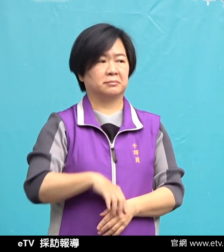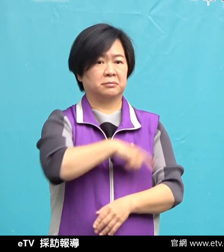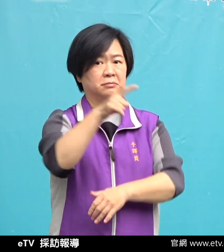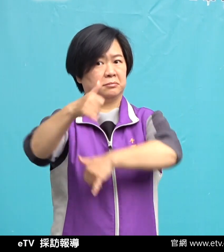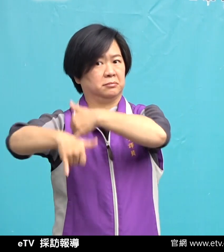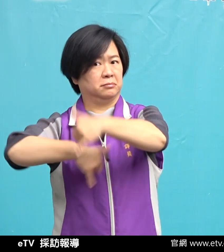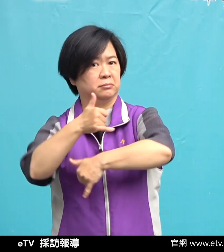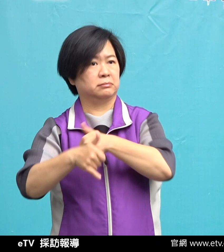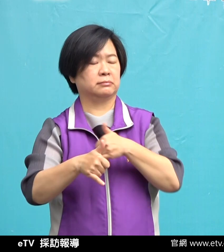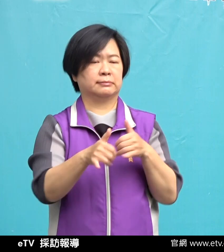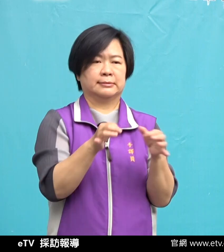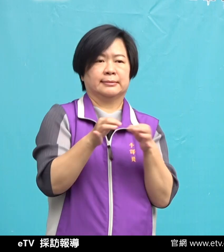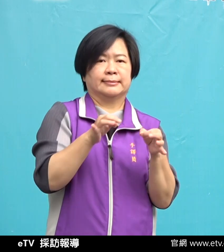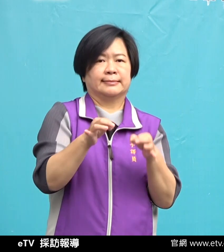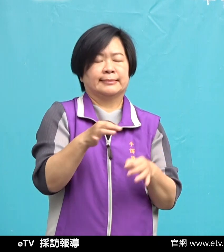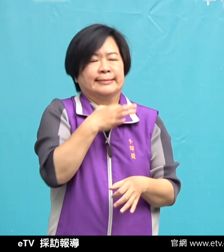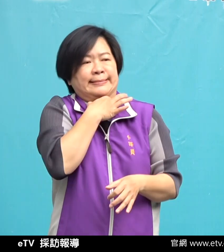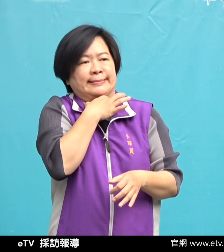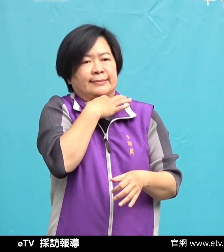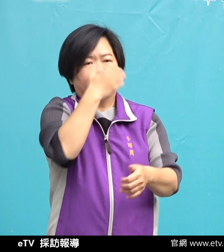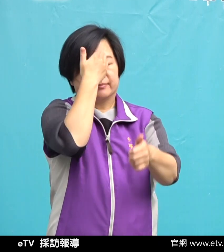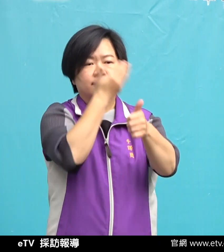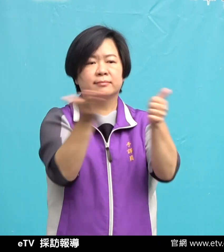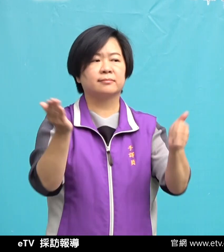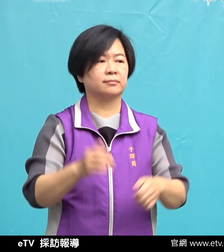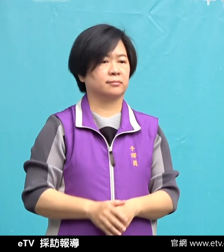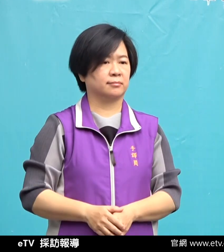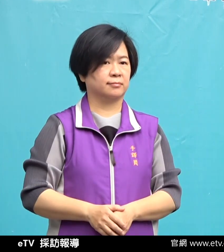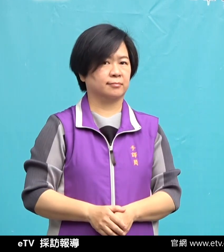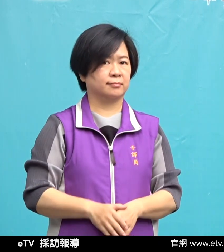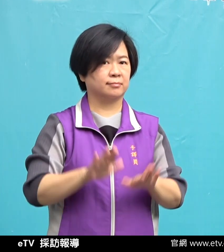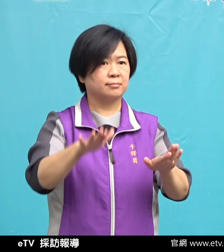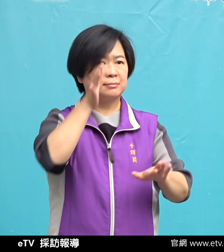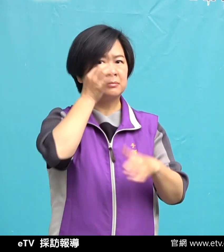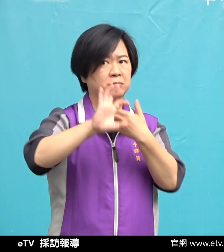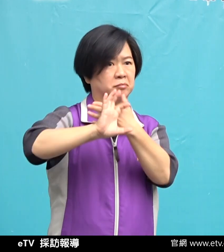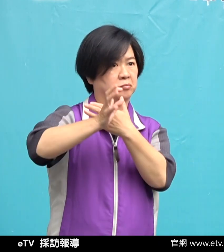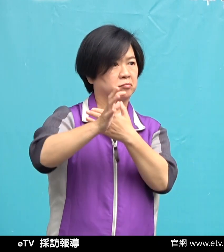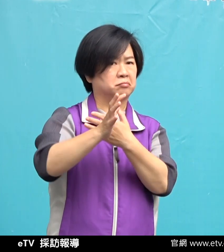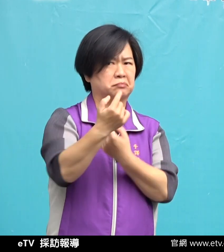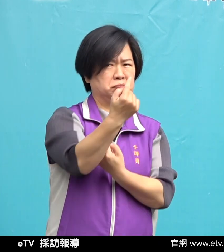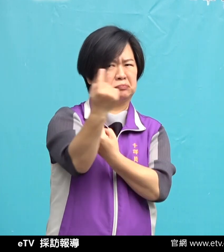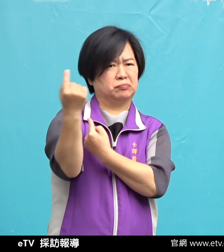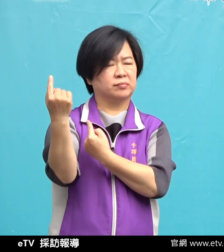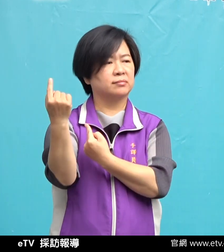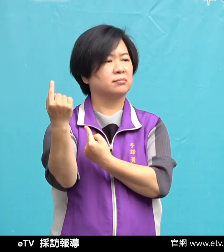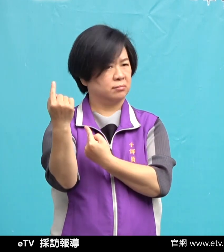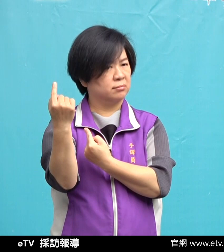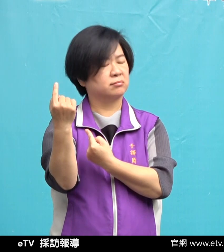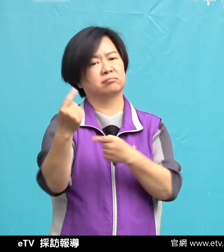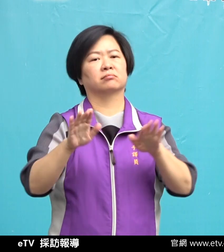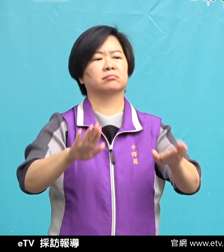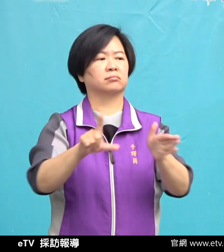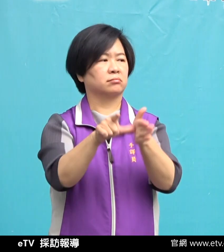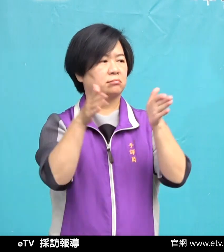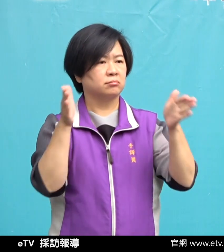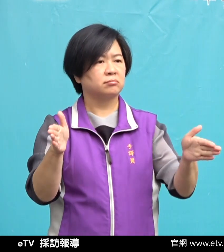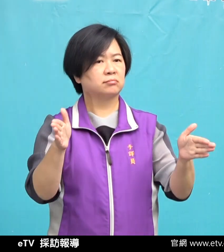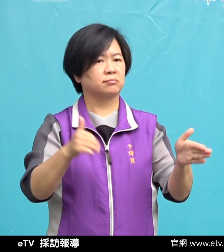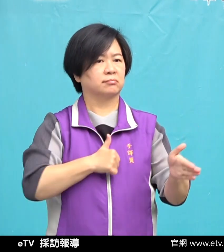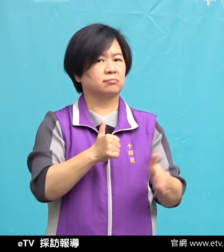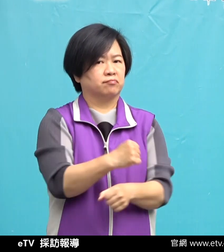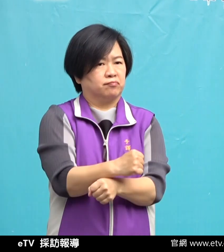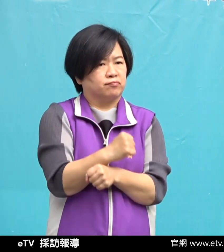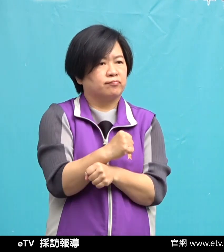者经济都受到一些影响。我看到世界那样的一个情况，这段时间我们必须要绷